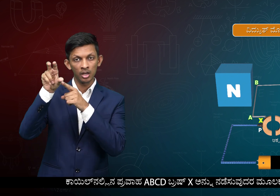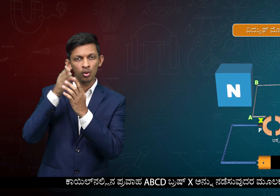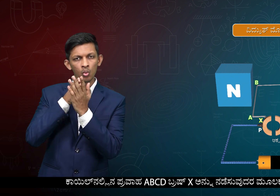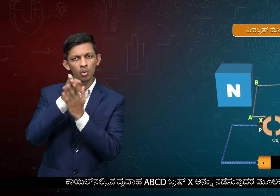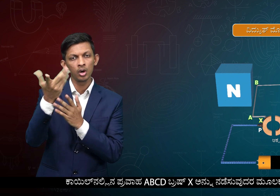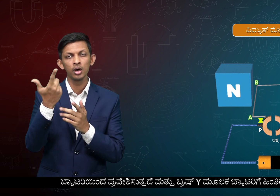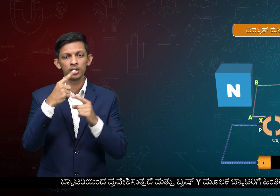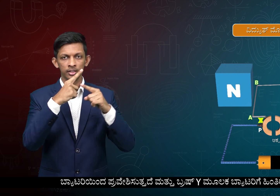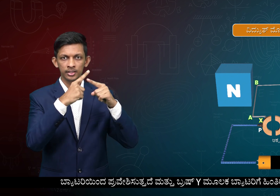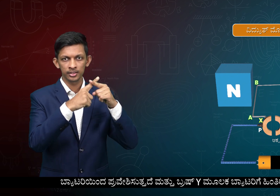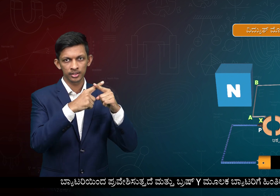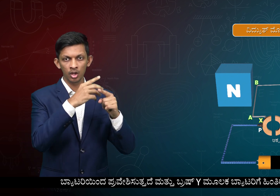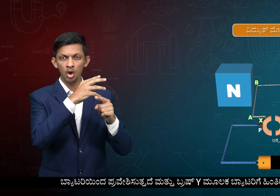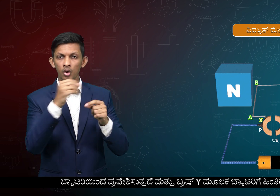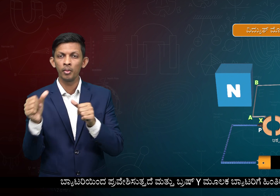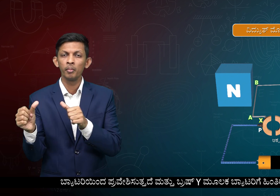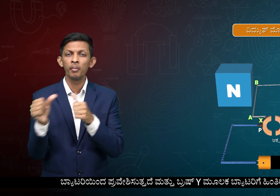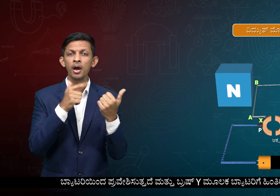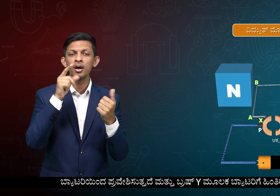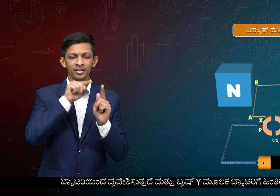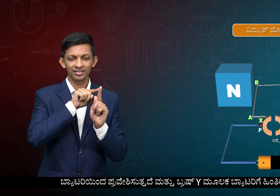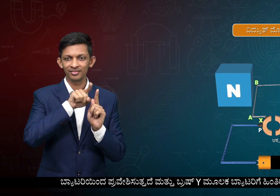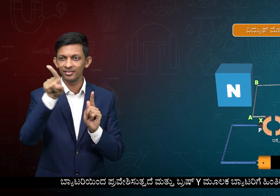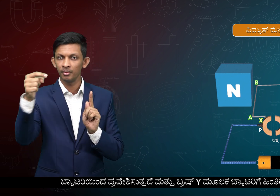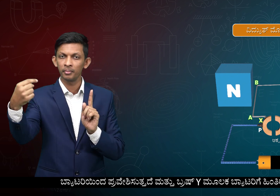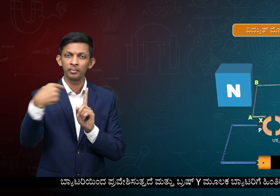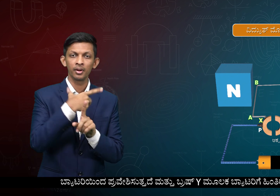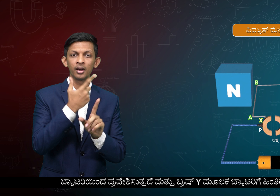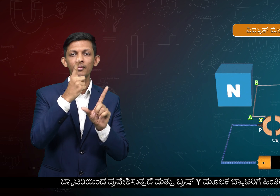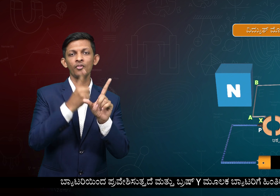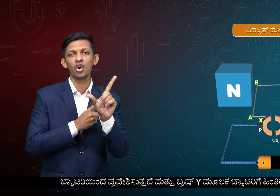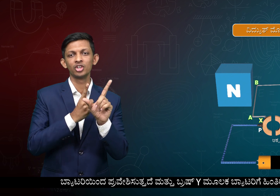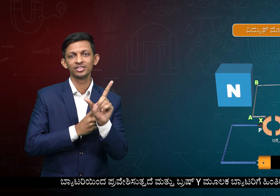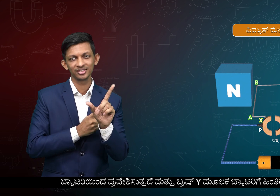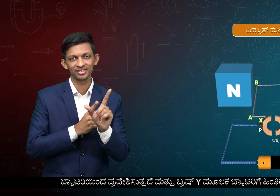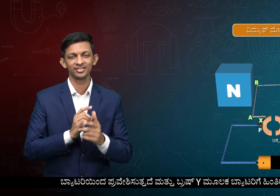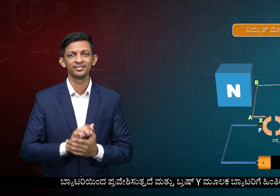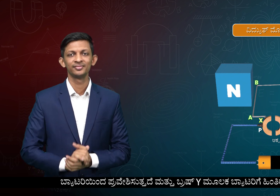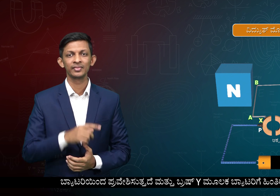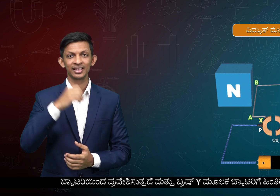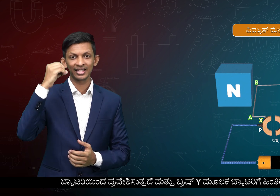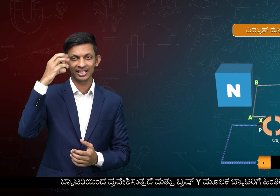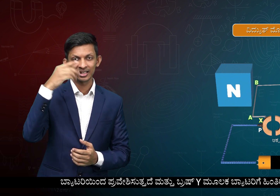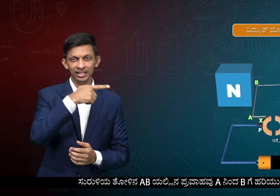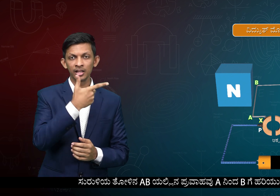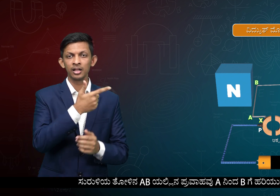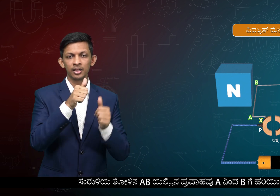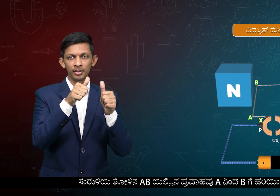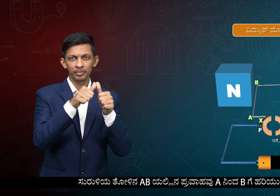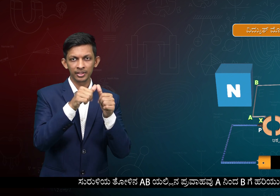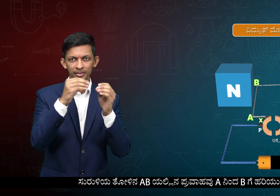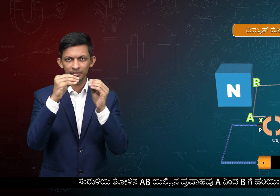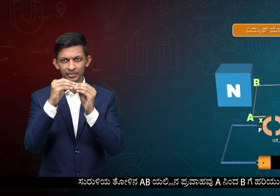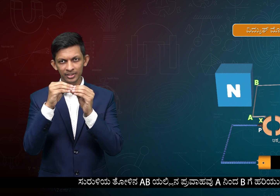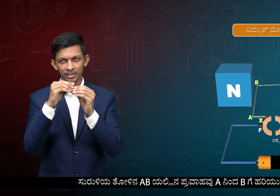ಮೂಲಕ ಮೂಲ ಬ್ಯಾಟರಿಯಿಂದ ಪ್ರವೇಶಿಸುತ್ತದೆ ಮತ್ತು ಬ್ರಷ್ Y ಮೂಲಕ ಬ್ಯಾಟರಿಗೆ ಹಿಂತಿರುಗುತ್ತದೆ.